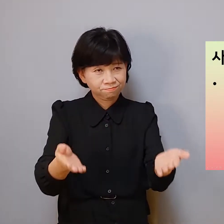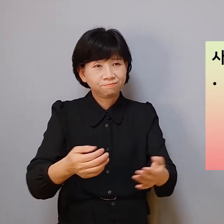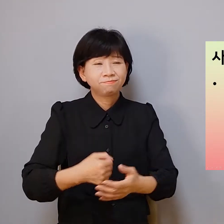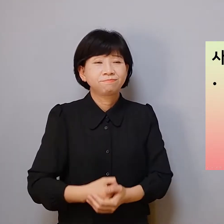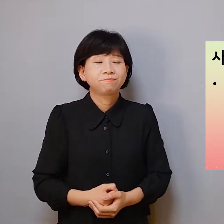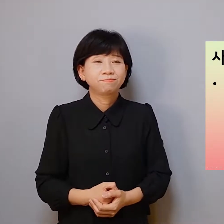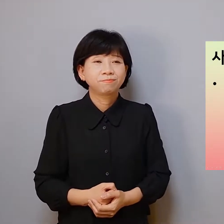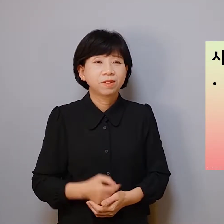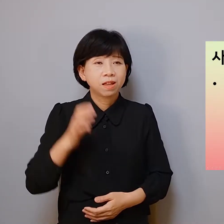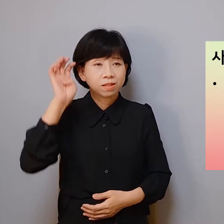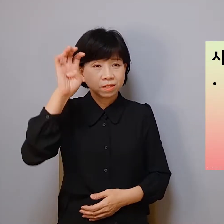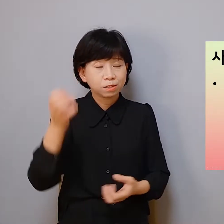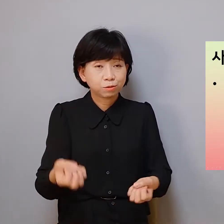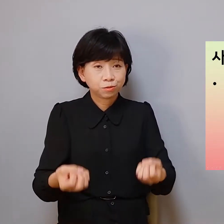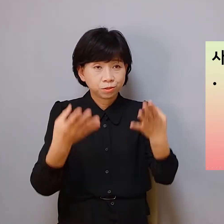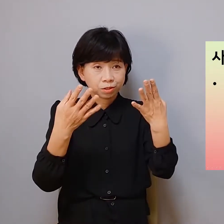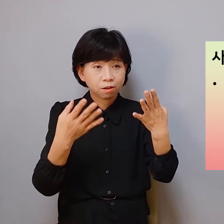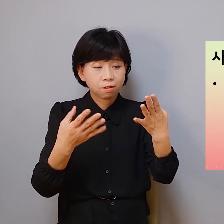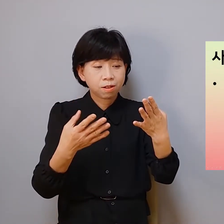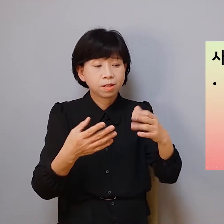사순절 5째 주일입니다.